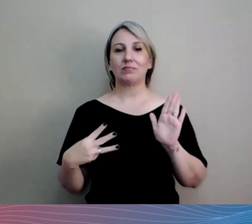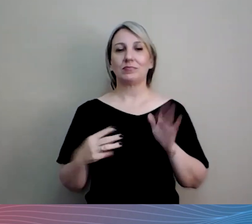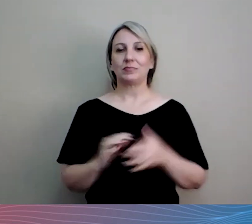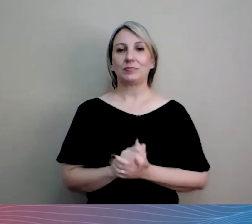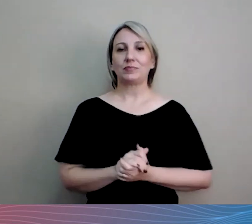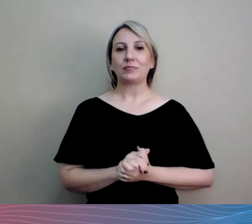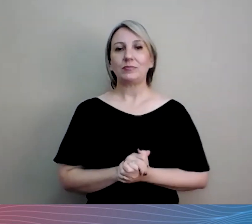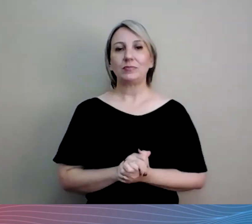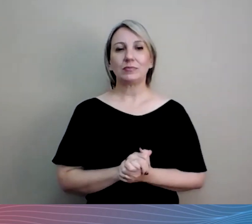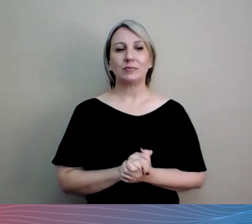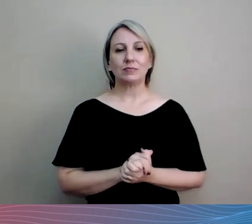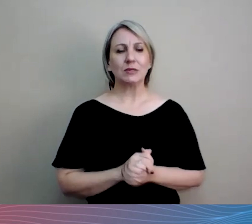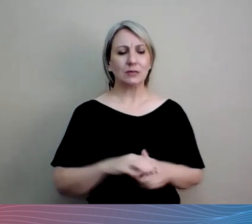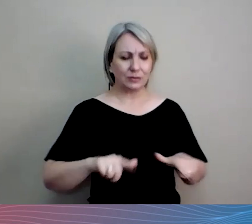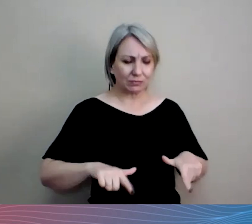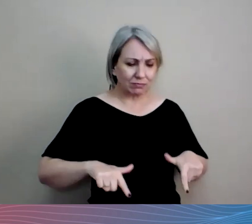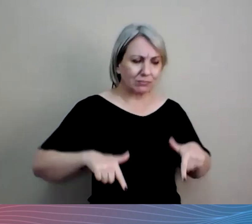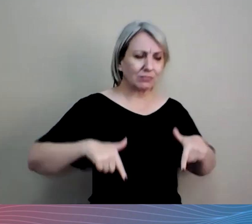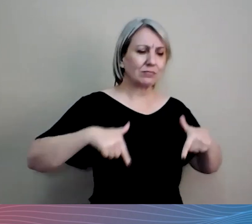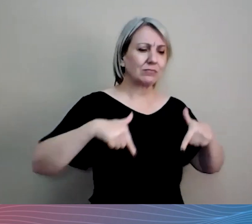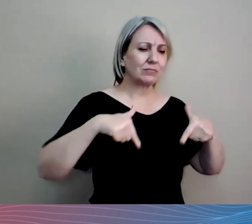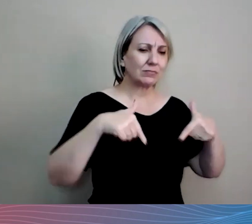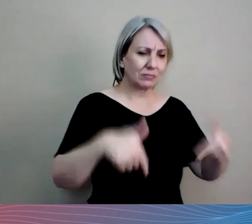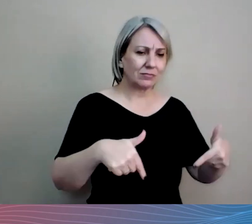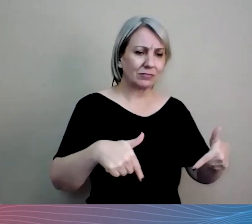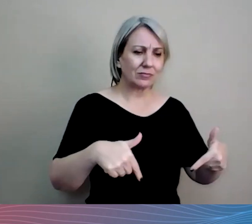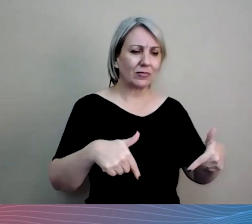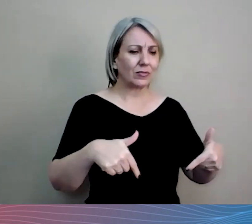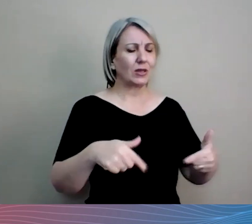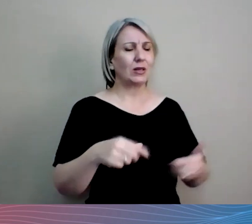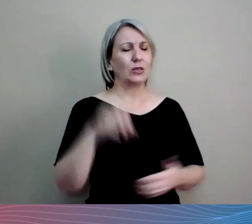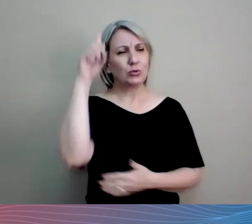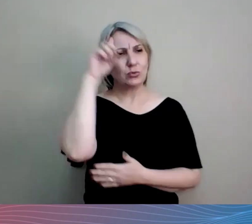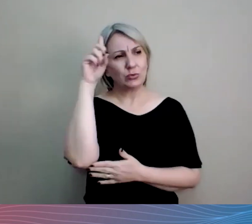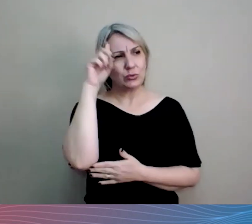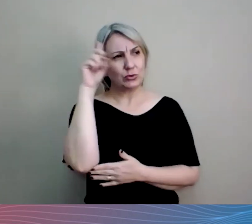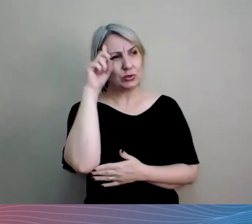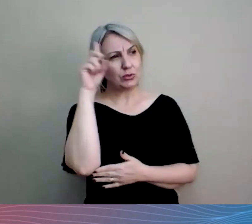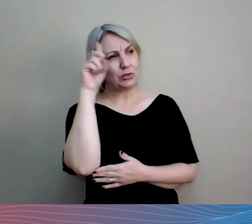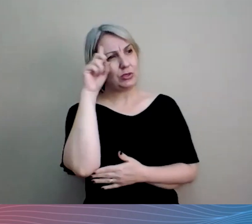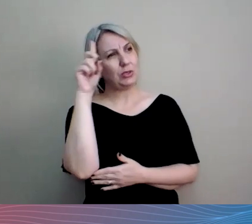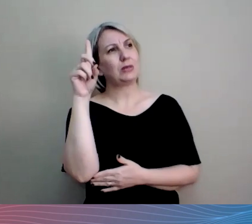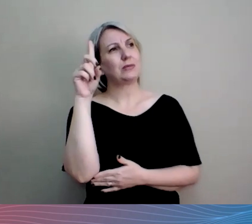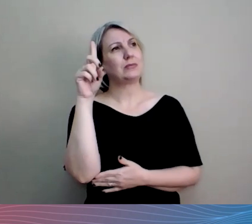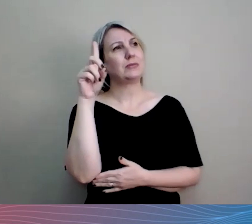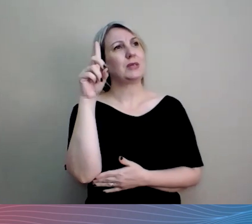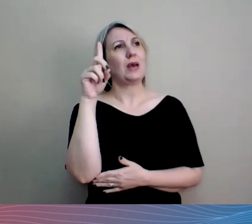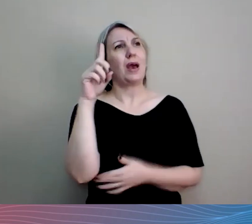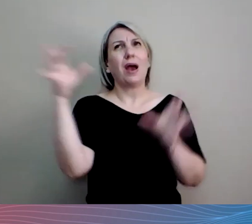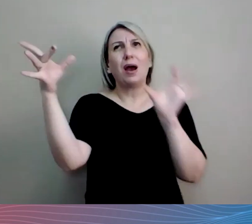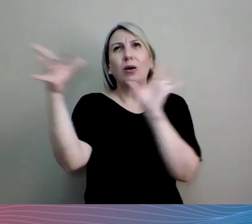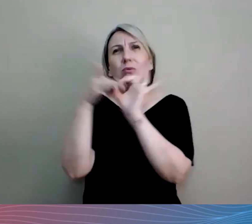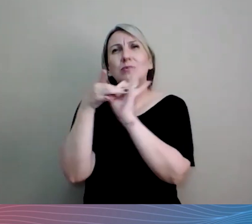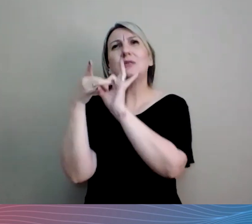diligentemente por preservar a unidade do Espírito no